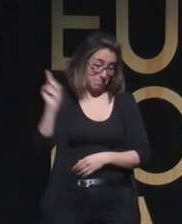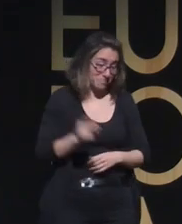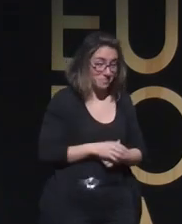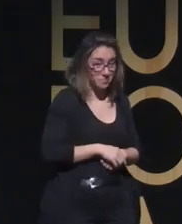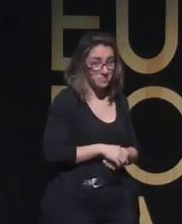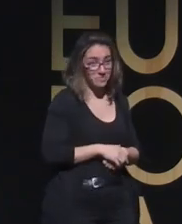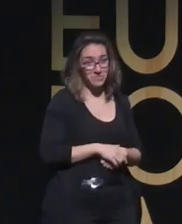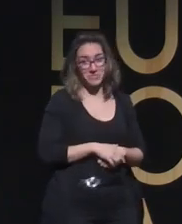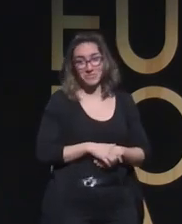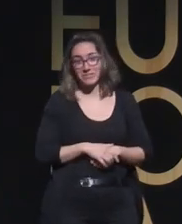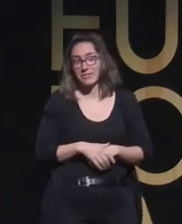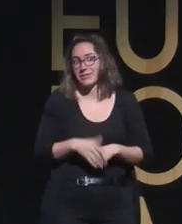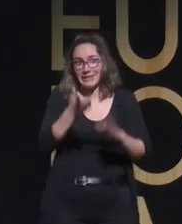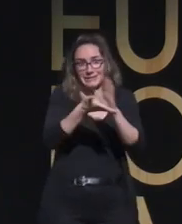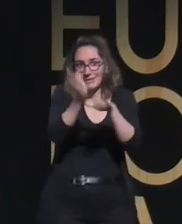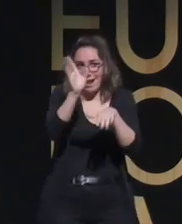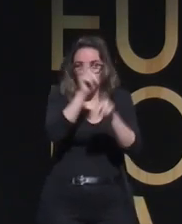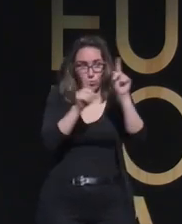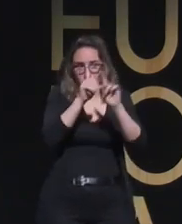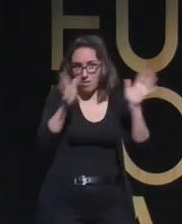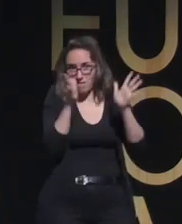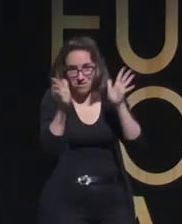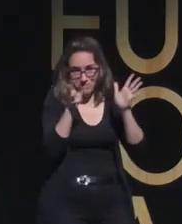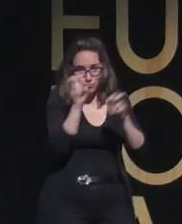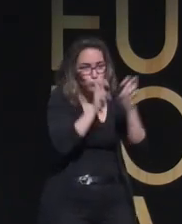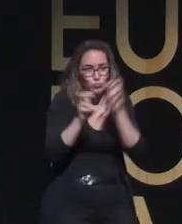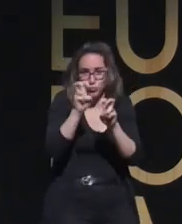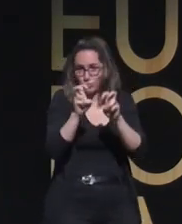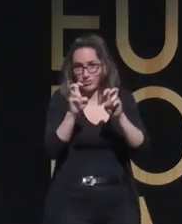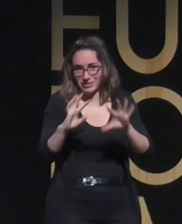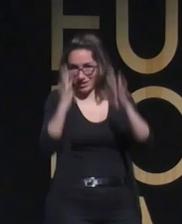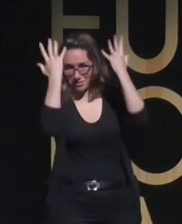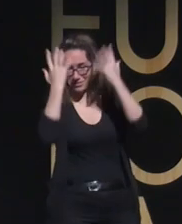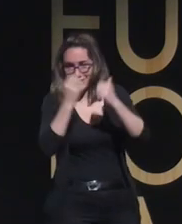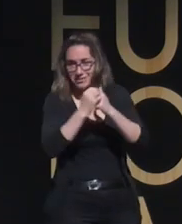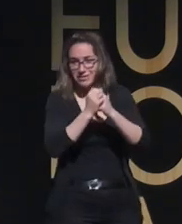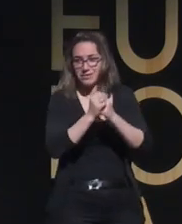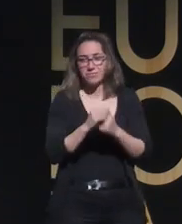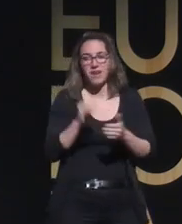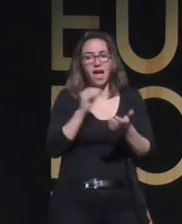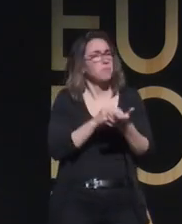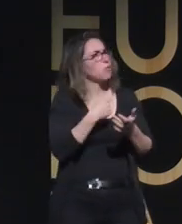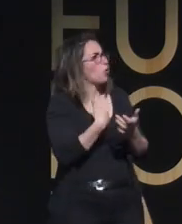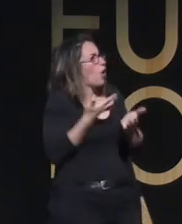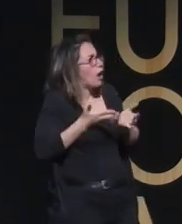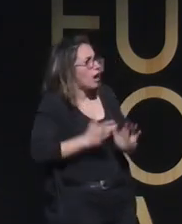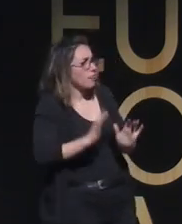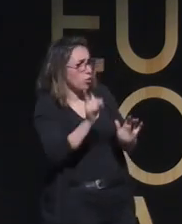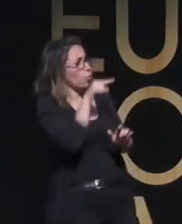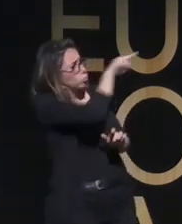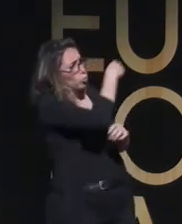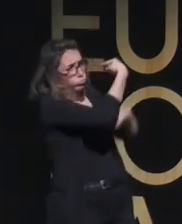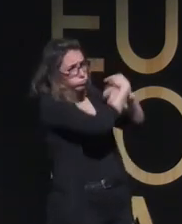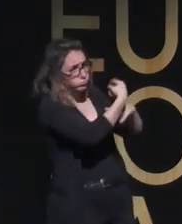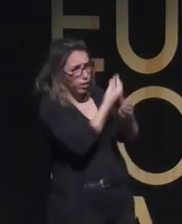Sal del apuro como puedas, ¿no? Porque yo cuando la pongo es porque se... Te lo dicen muchos días, yo no he elegido nacer, tú me has elegido tener. ¿No? Tenemos un